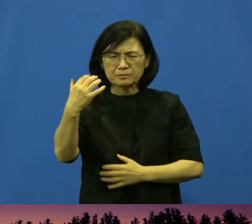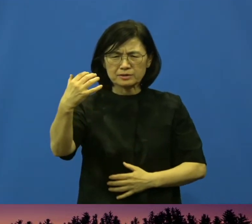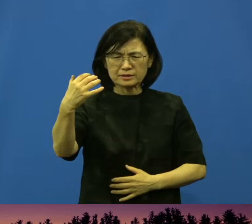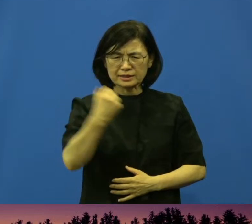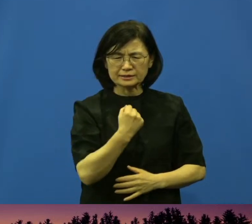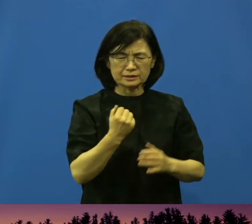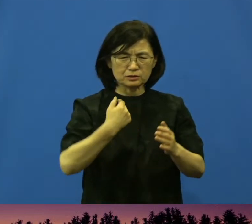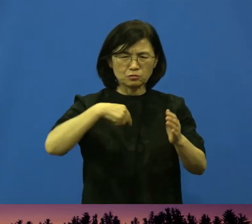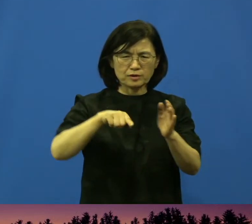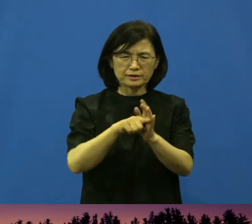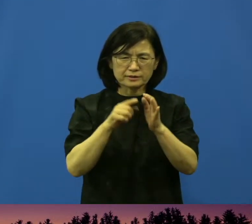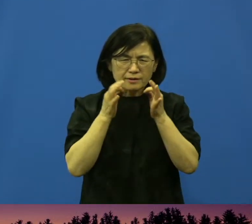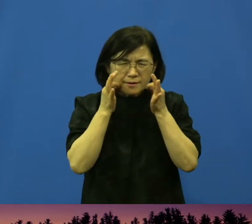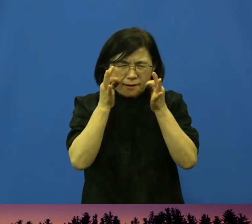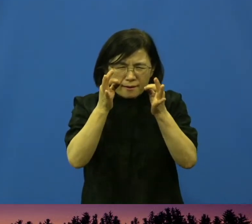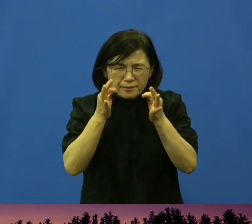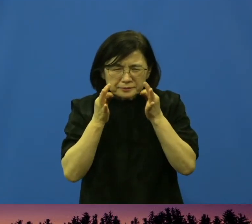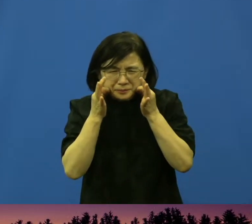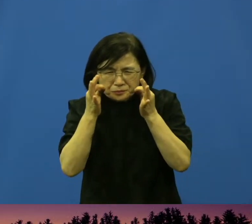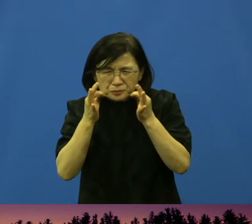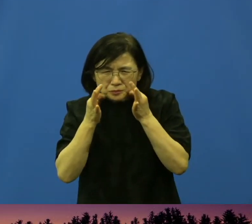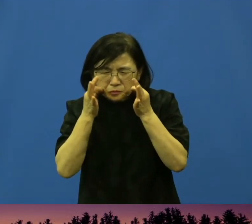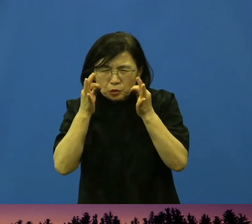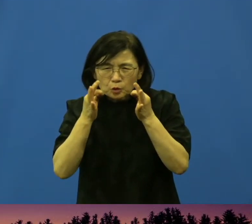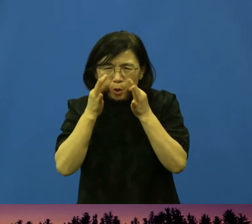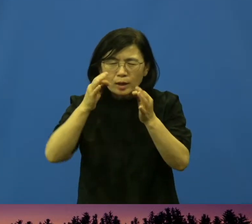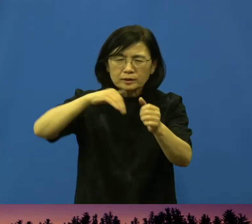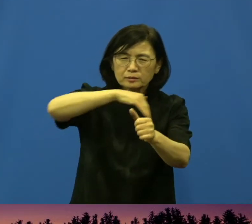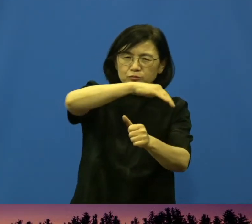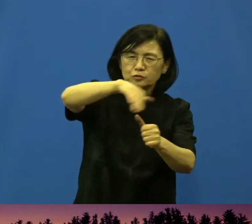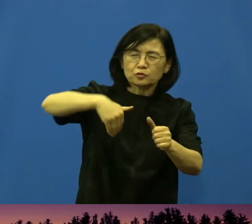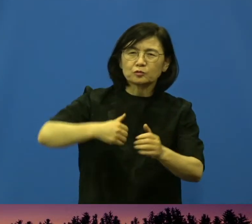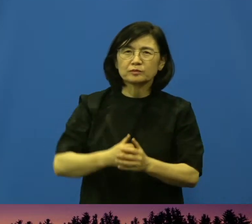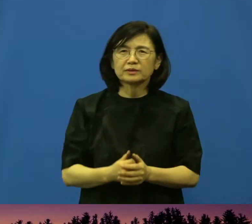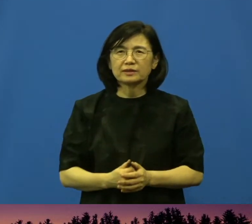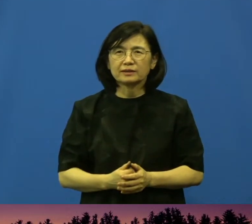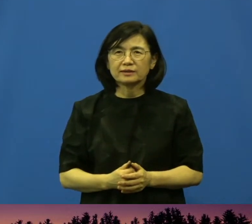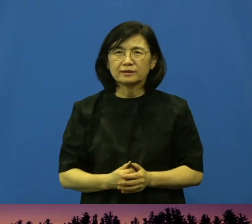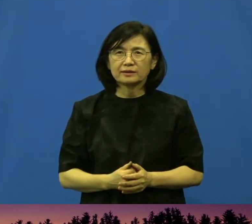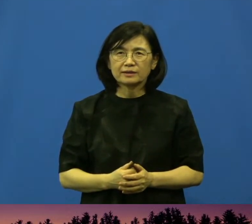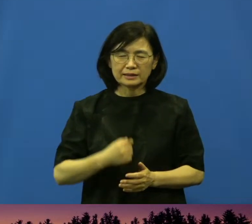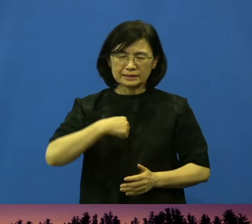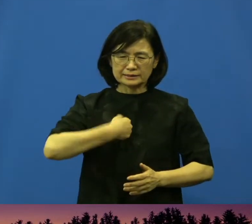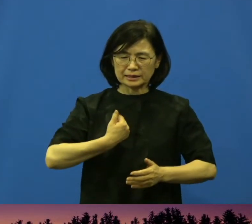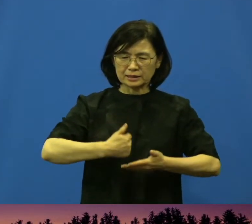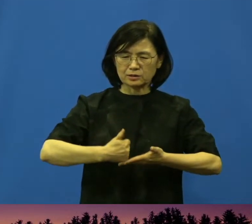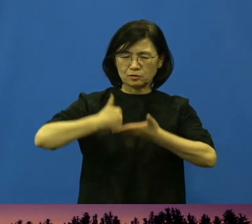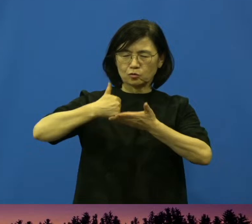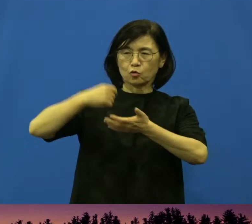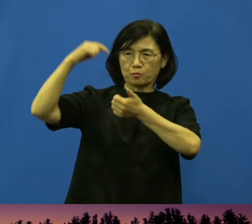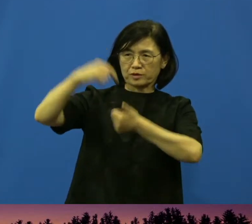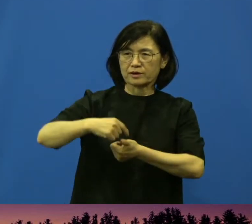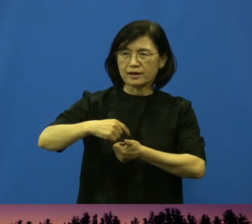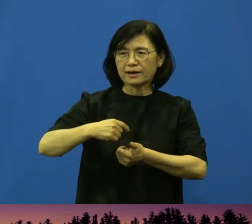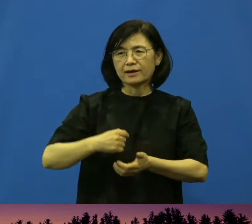가질 만큼 가져라, 더 큰 힘을 가져라, 자신감을 가져라, 너를 높여라.